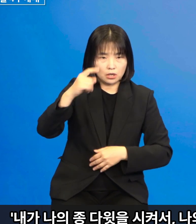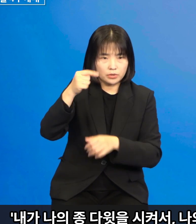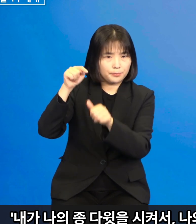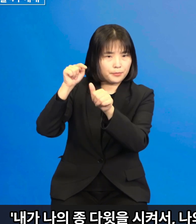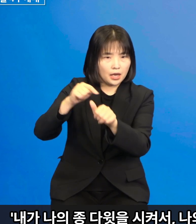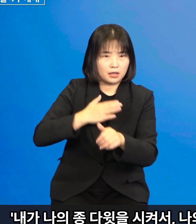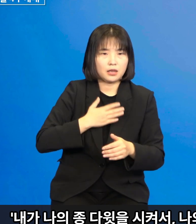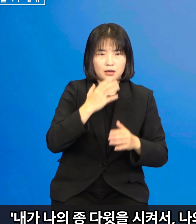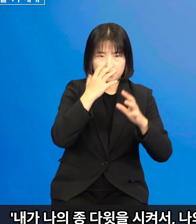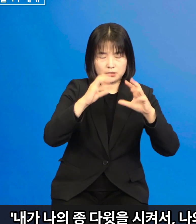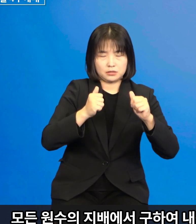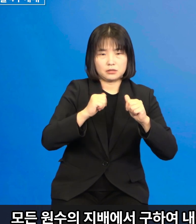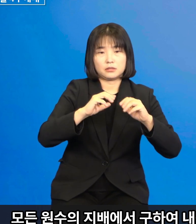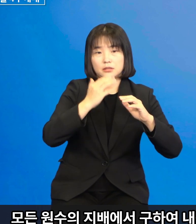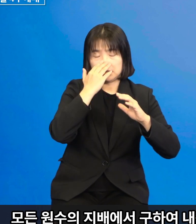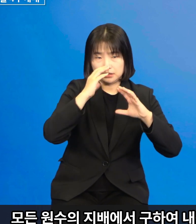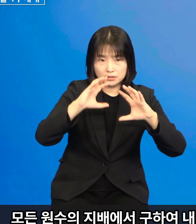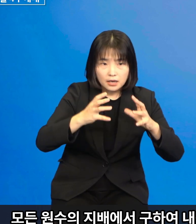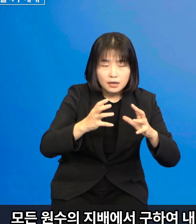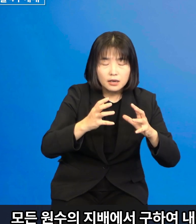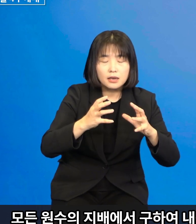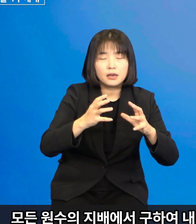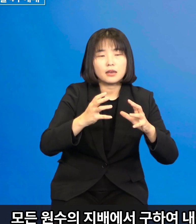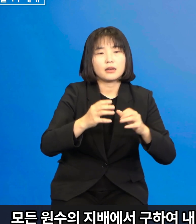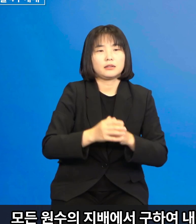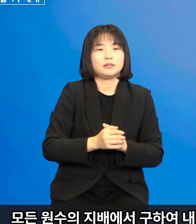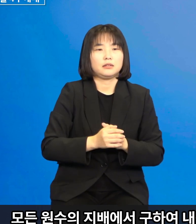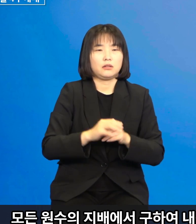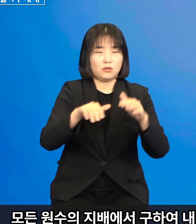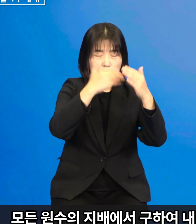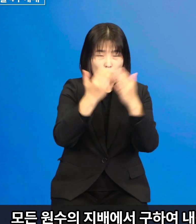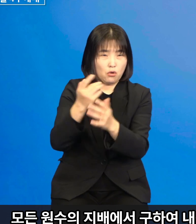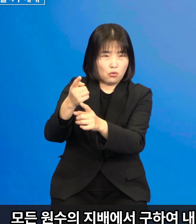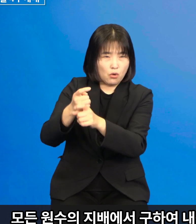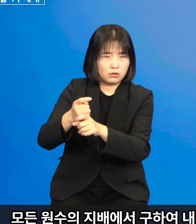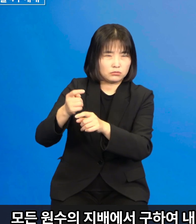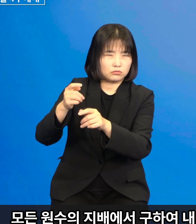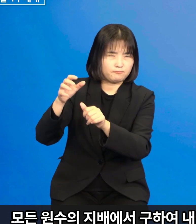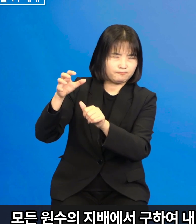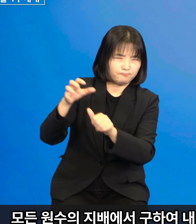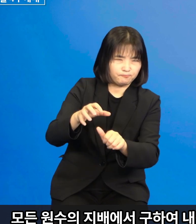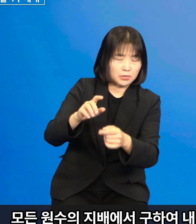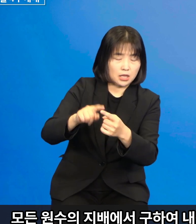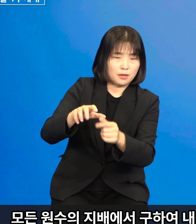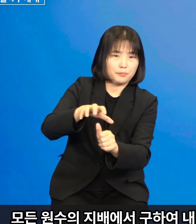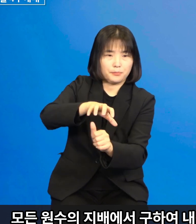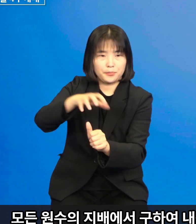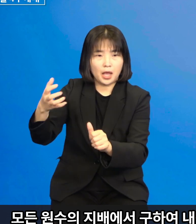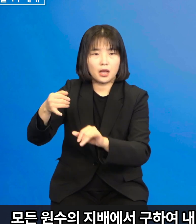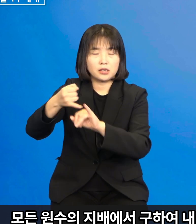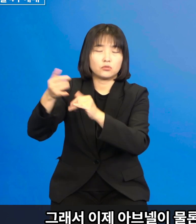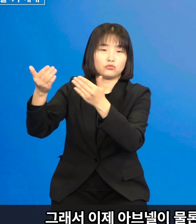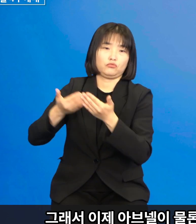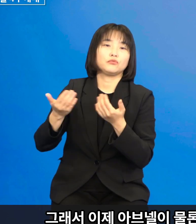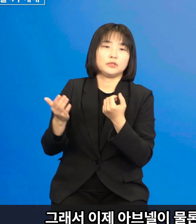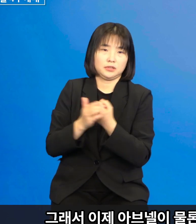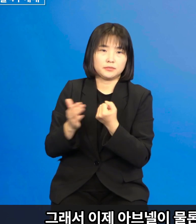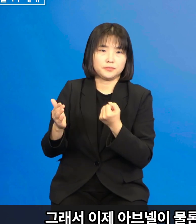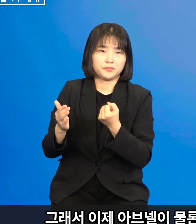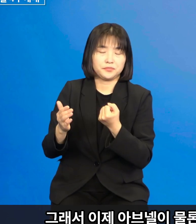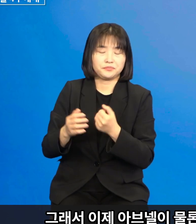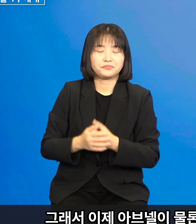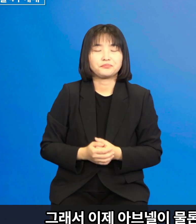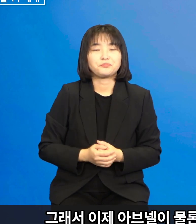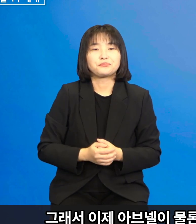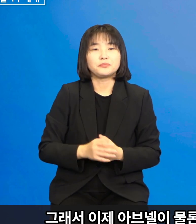이스라엘 블레셋 사람의 지배와 모든 원수의 지배에서 구하여 내겠다라고 약속하여 주셨기 때문입니다. 그래서 이제